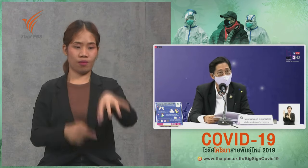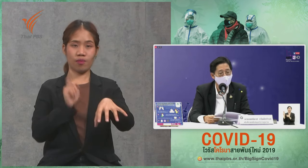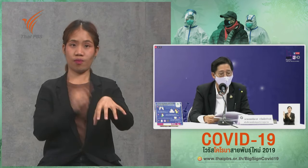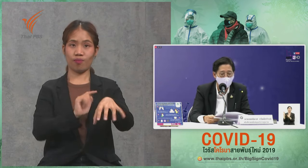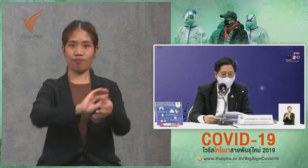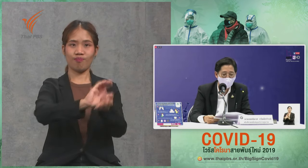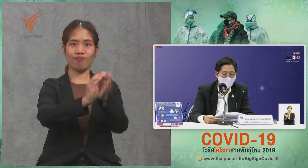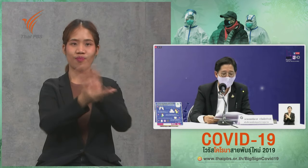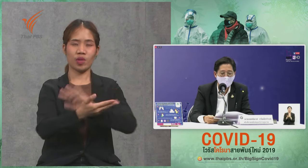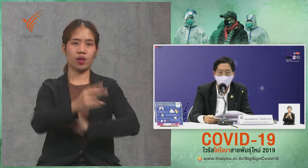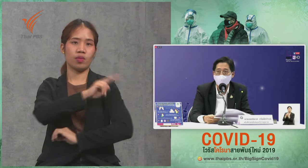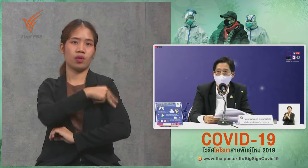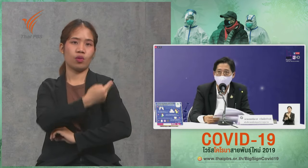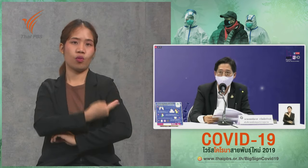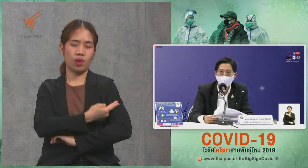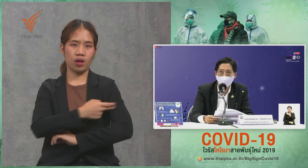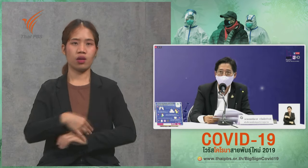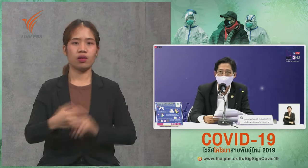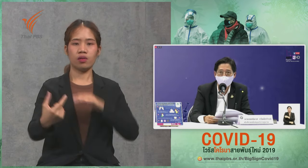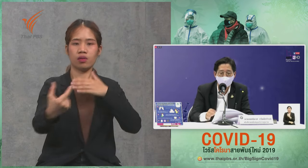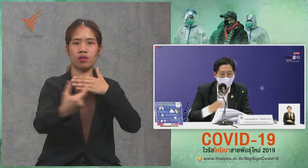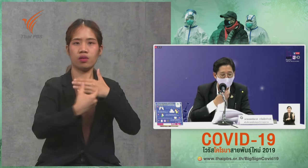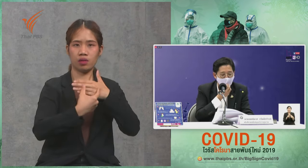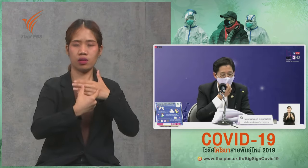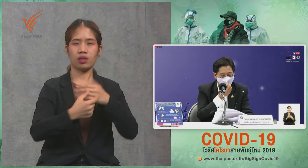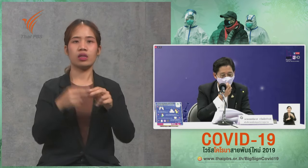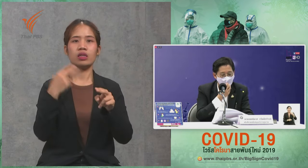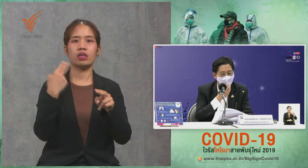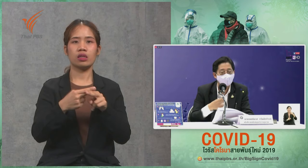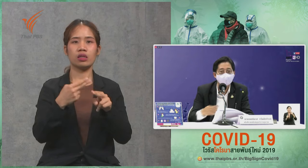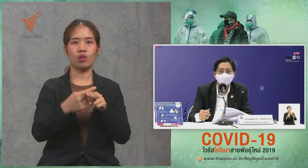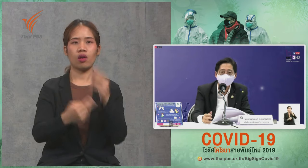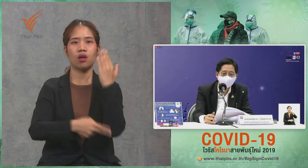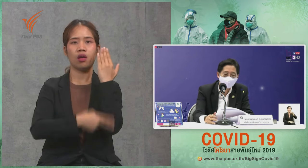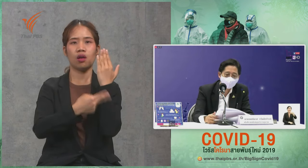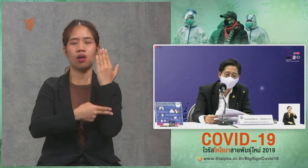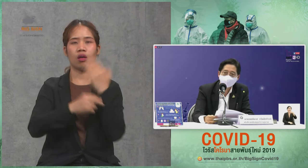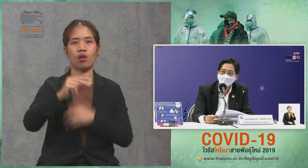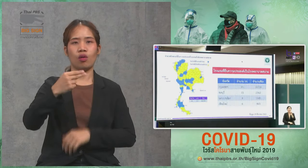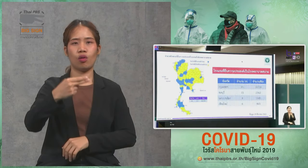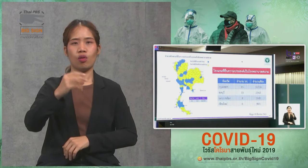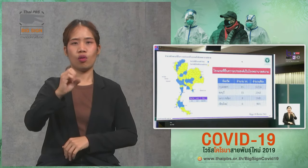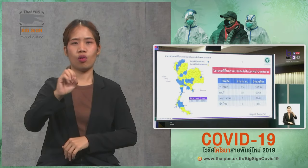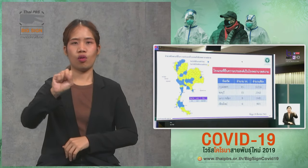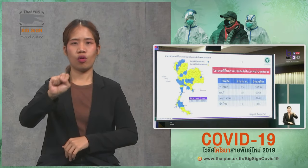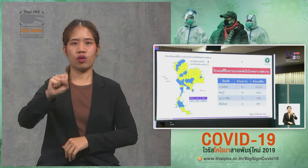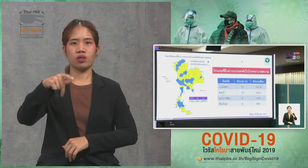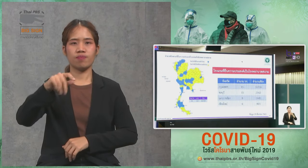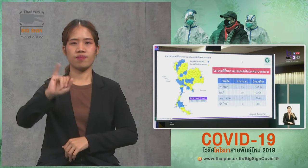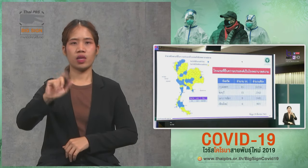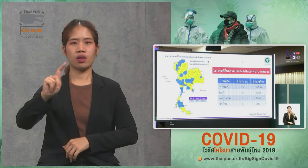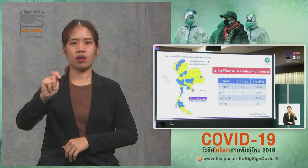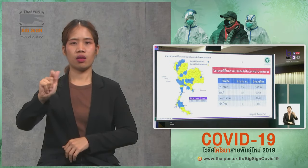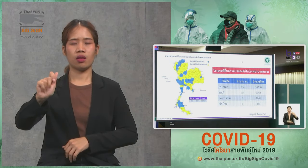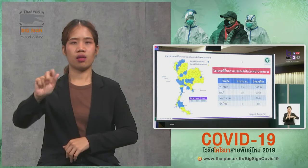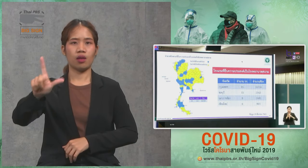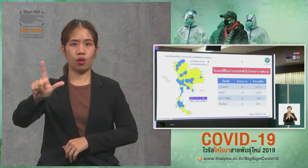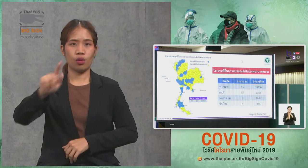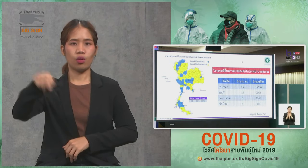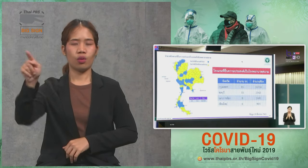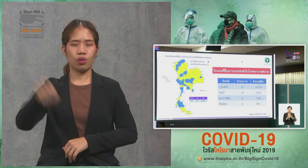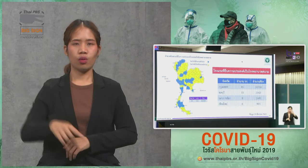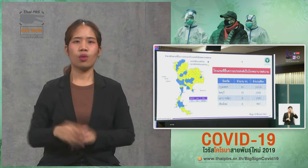าลนะครับใช้ชื่อว่าฮอสปิตอลนะครับตรงนี้หลักการก็คือคนไข้ที่อาการน้อยๆการคง